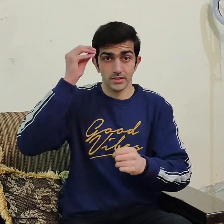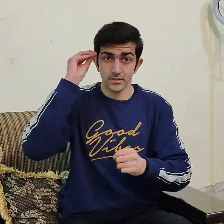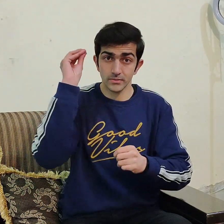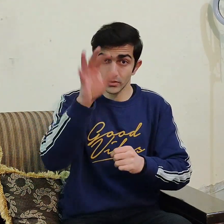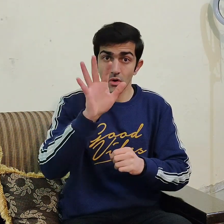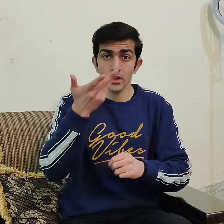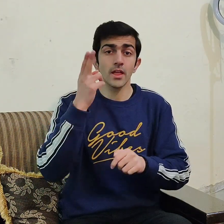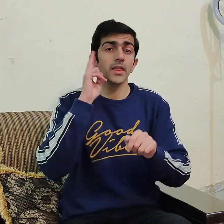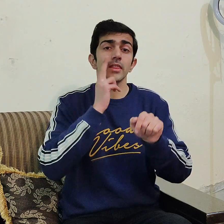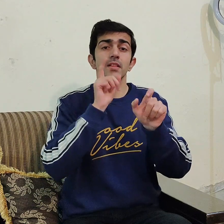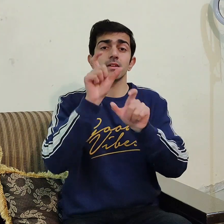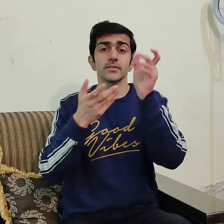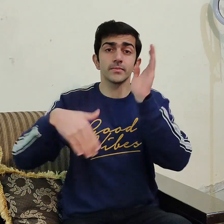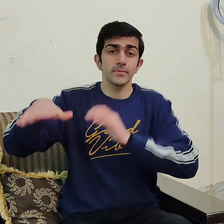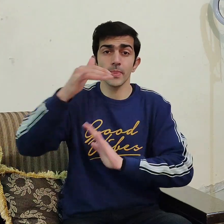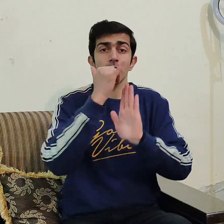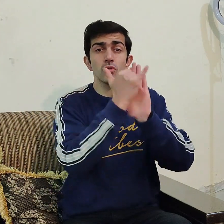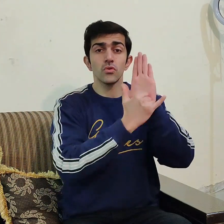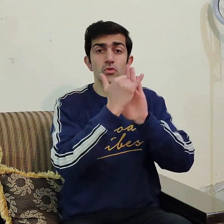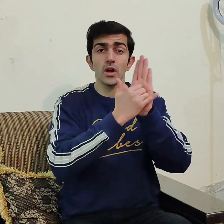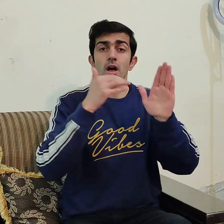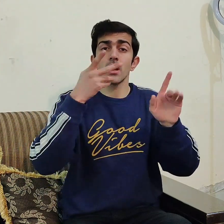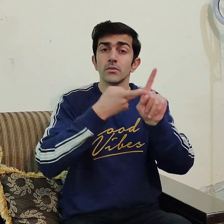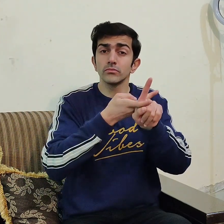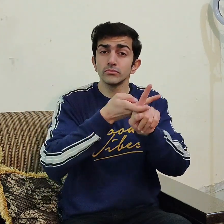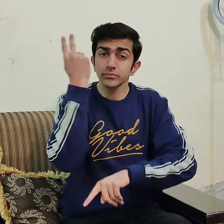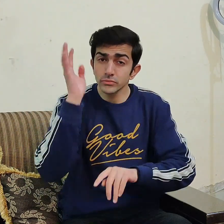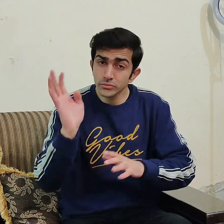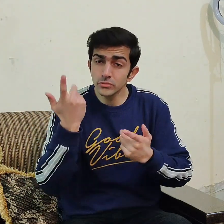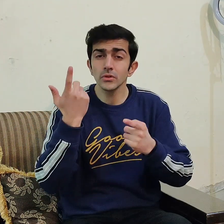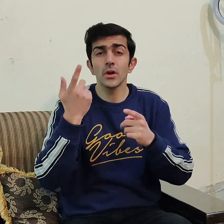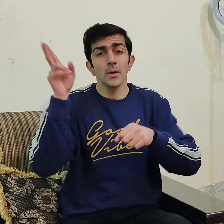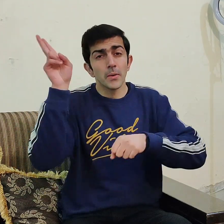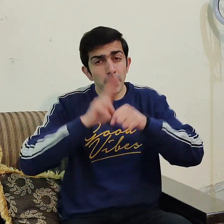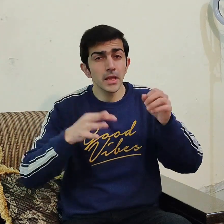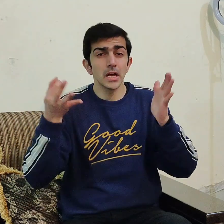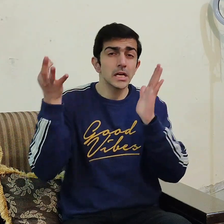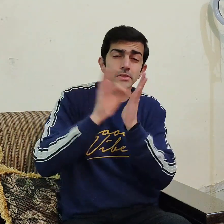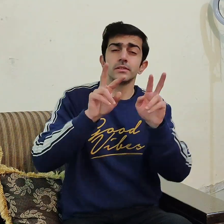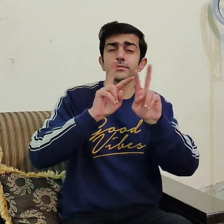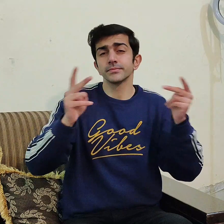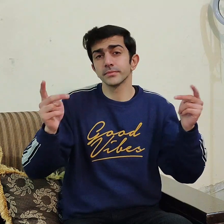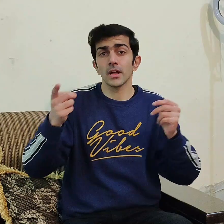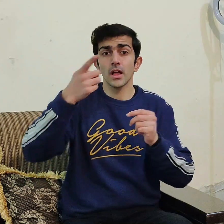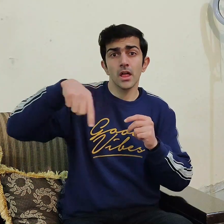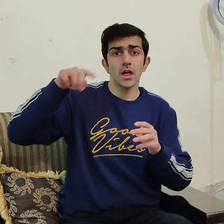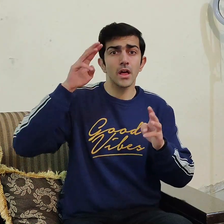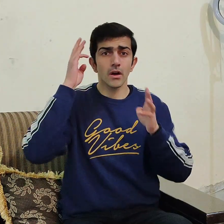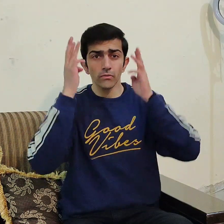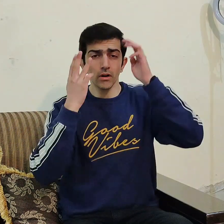है। और बाकी मैं डेफ लोगों को कहना चाहता हूँ कि अगर आपका यूट्यूब चैनल हैक हो जाए, सस्पेंड हो जाए, कोई हिट पड़े, तो